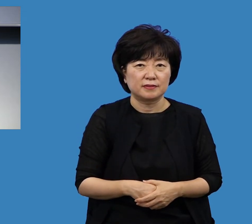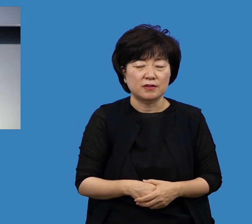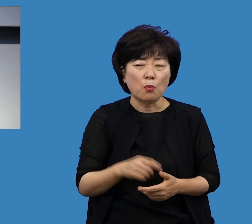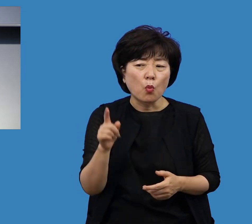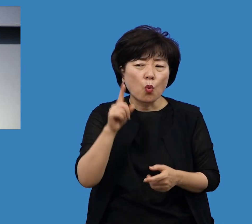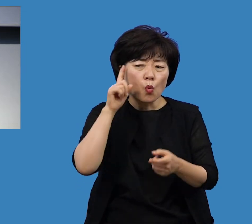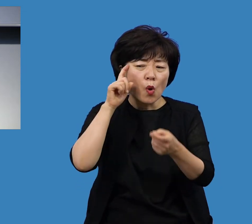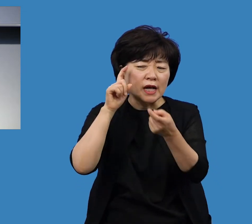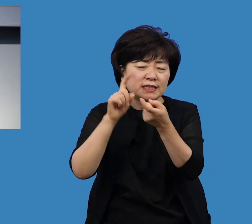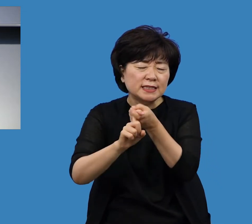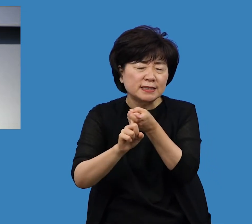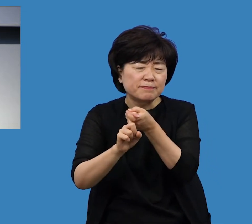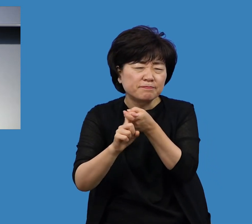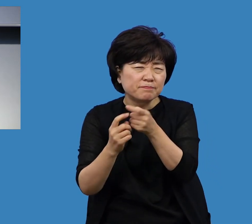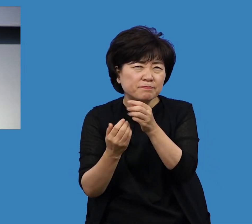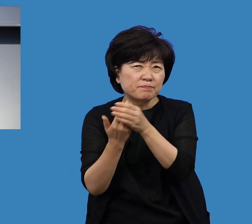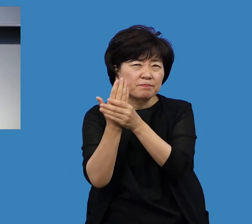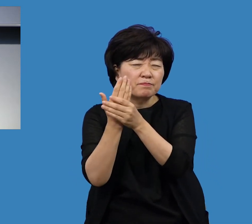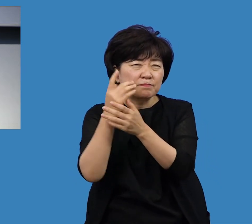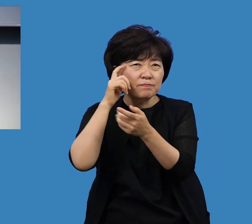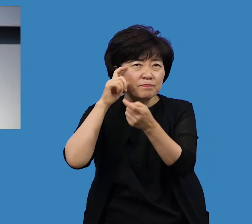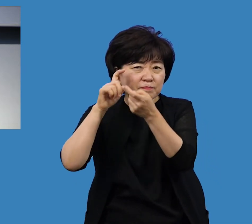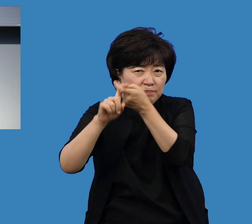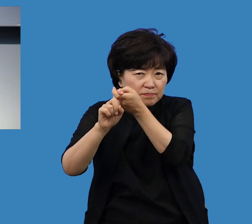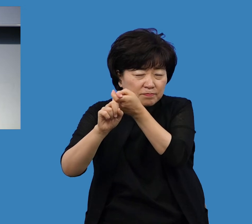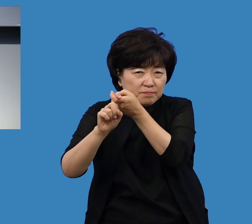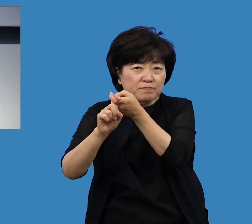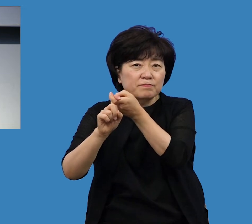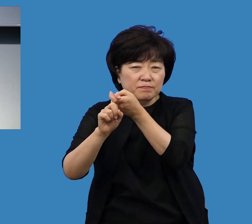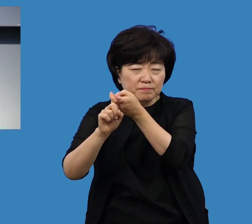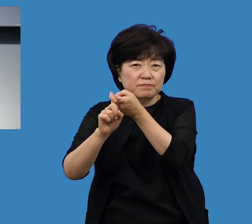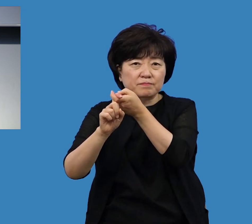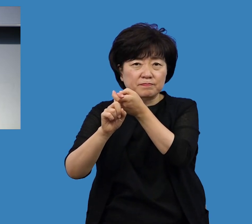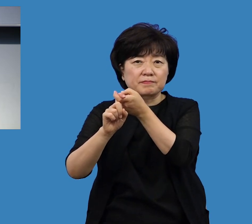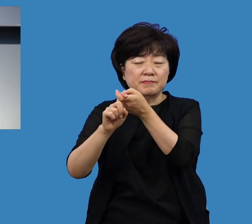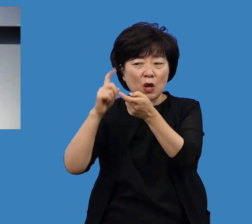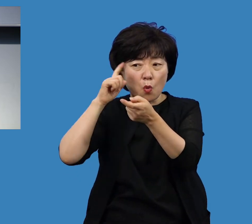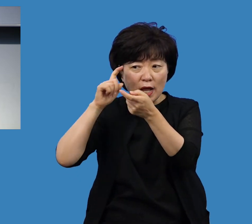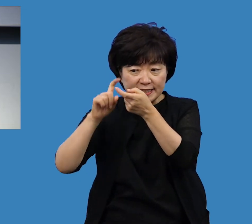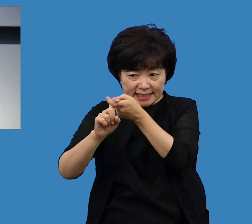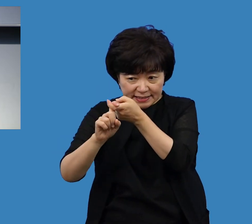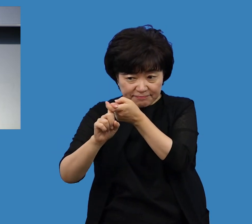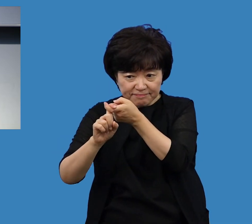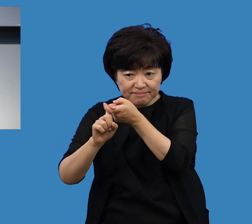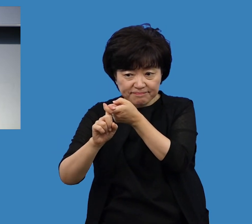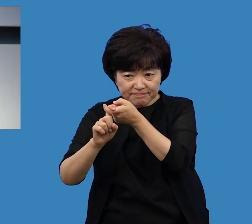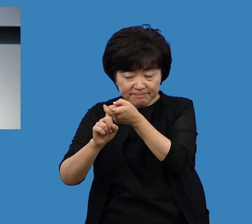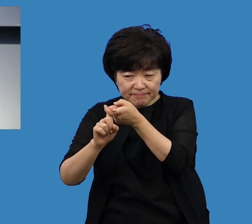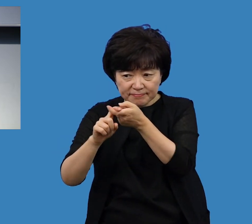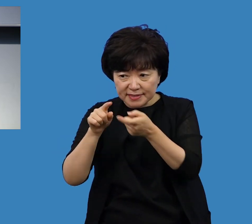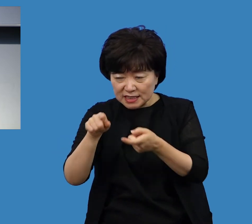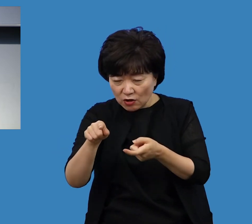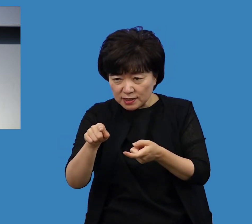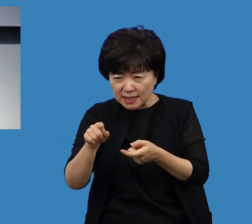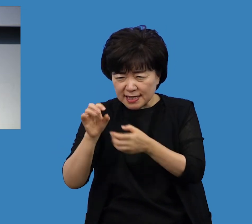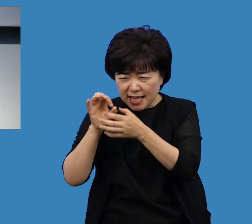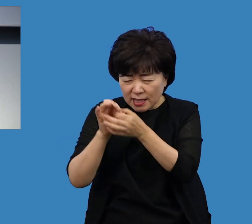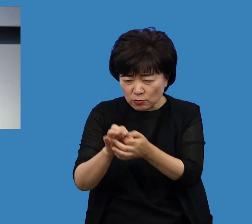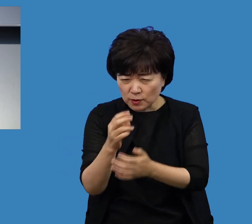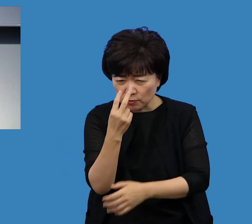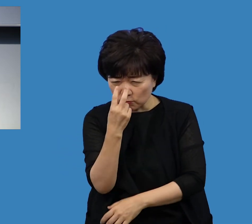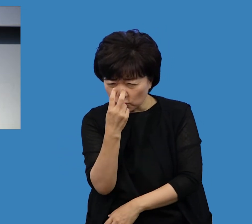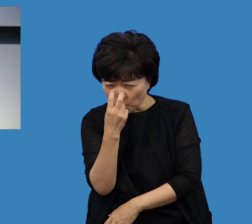가지기 시작하고, 그러니까 본다고 하는 것은 관심을 갖는다는 뜻이죠. 관심을 가지기 시작하고, 그래서 그것을 계속 주목해서